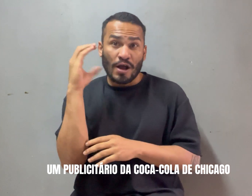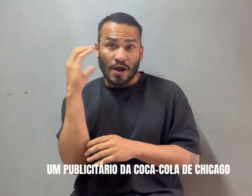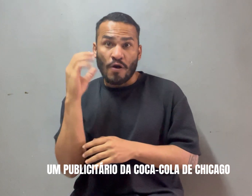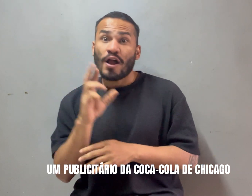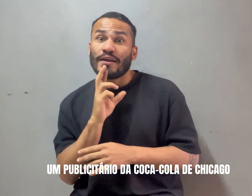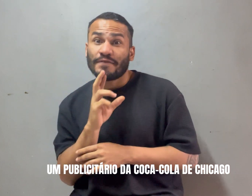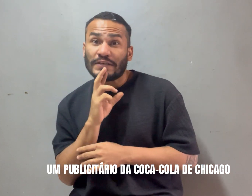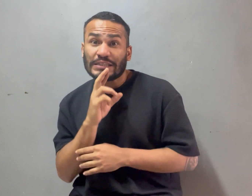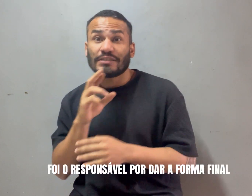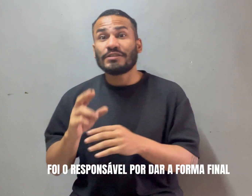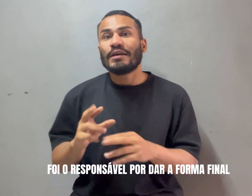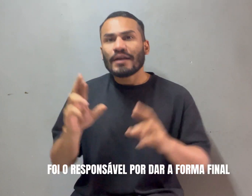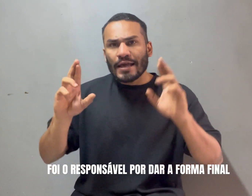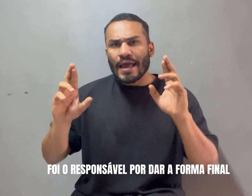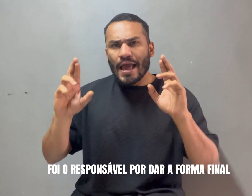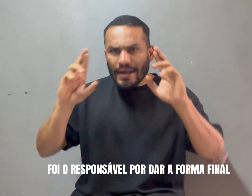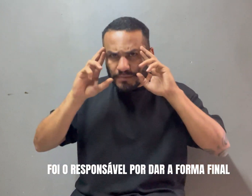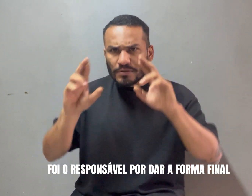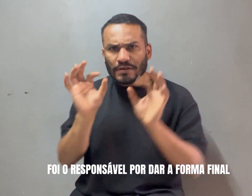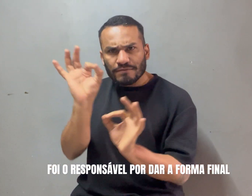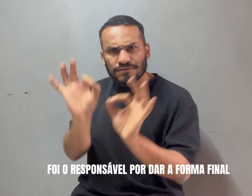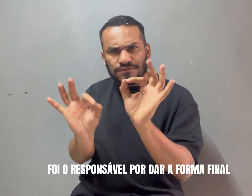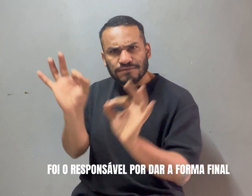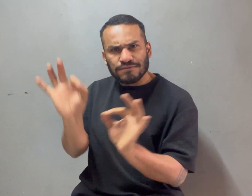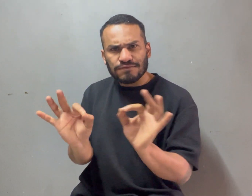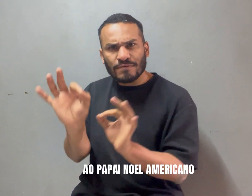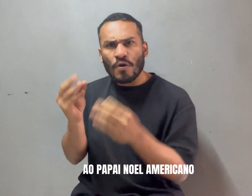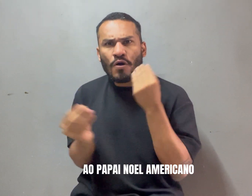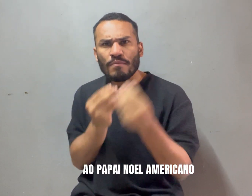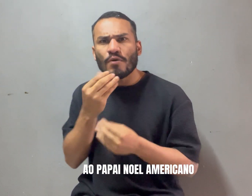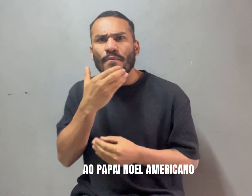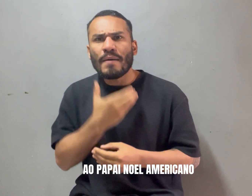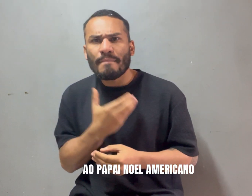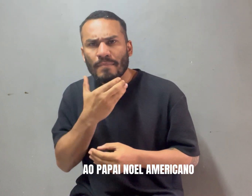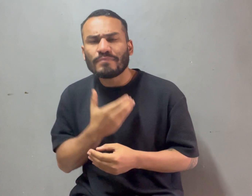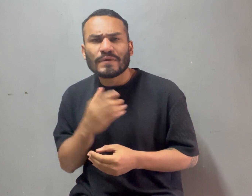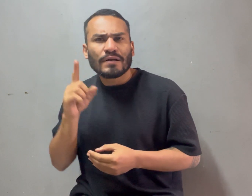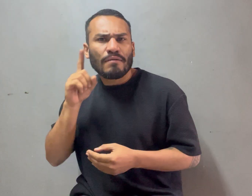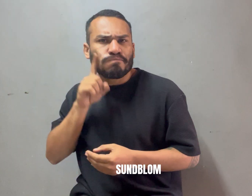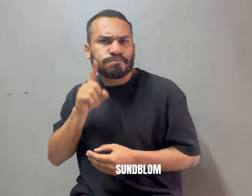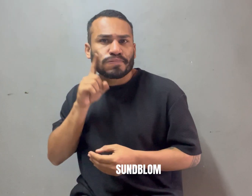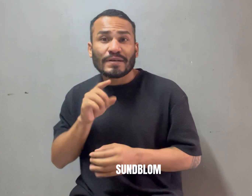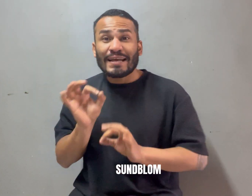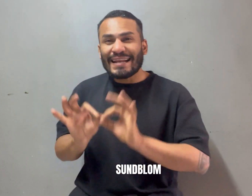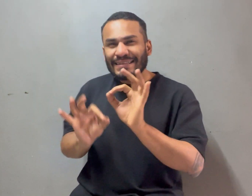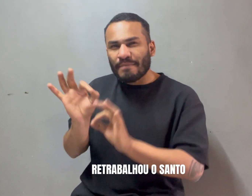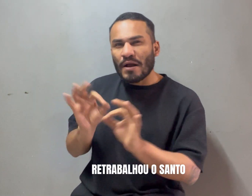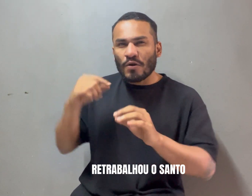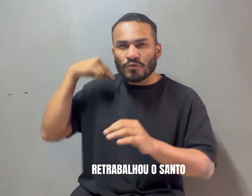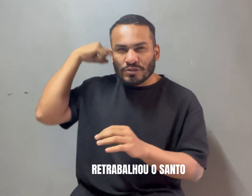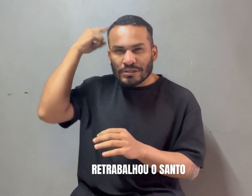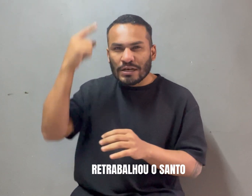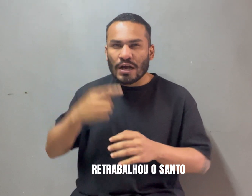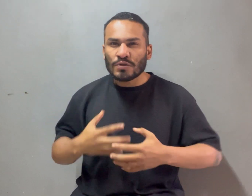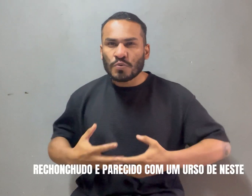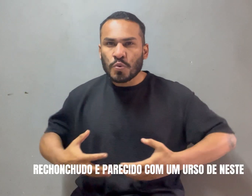Coca-Cola de Chicago, foi o responsável por dar a forma final ao Papai Noel americano. Sandblom retrabalhou o santo